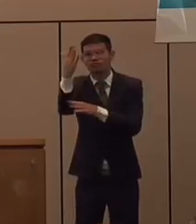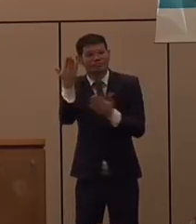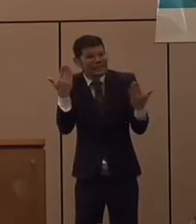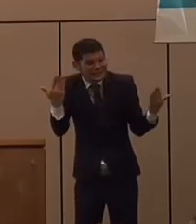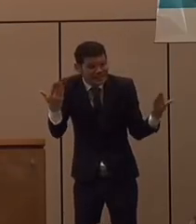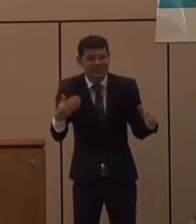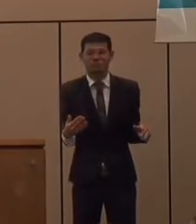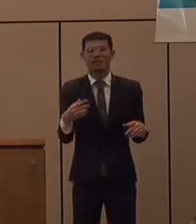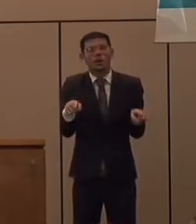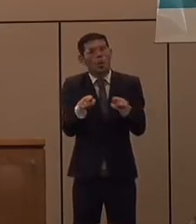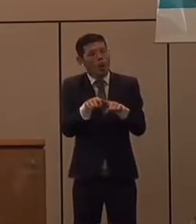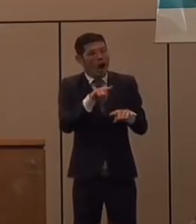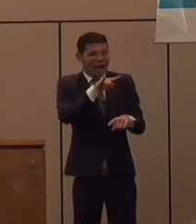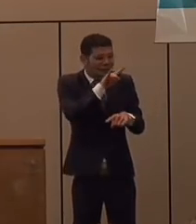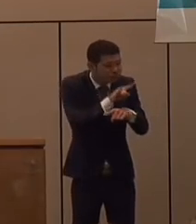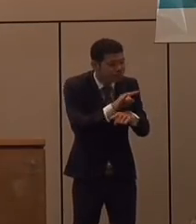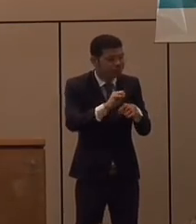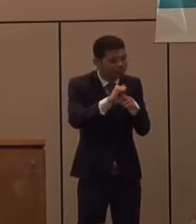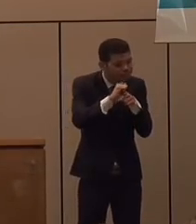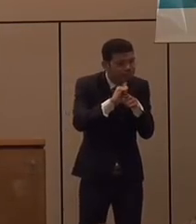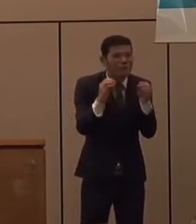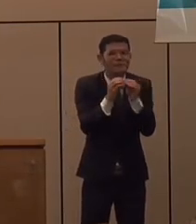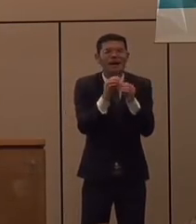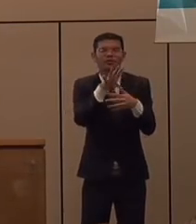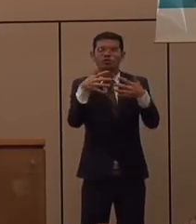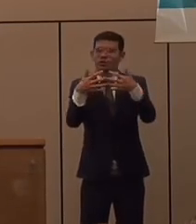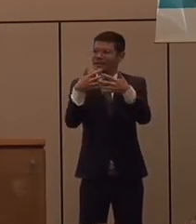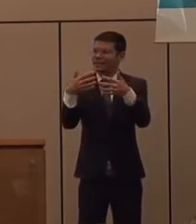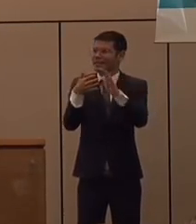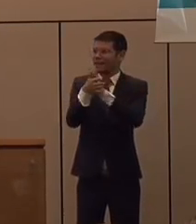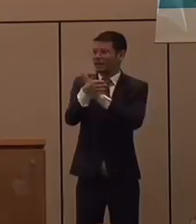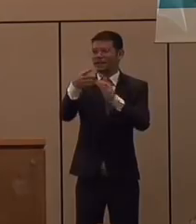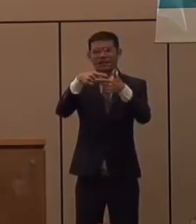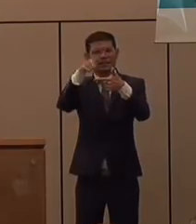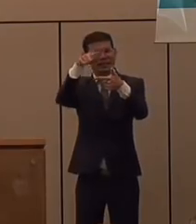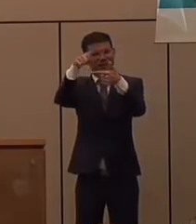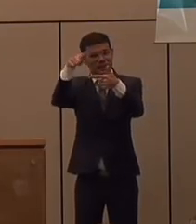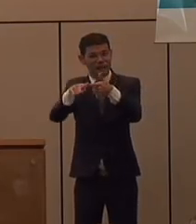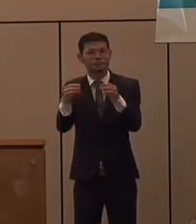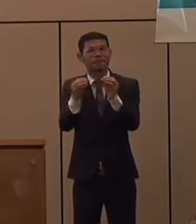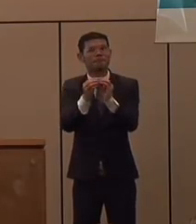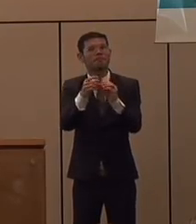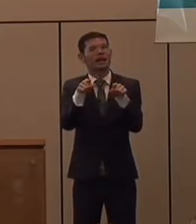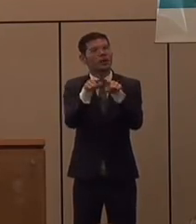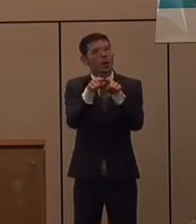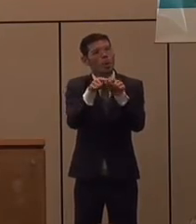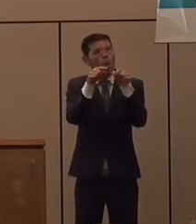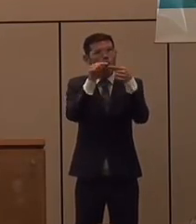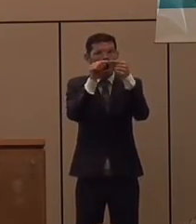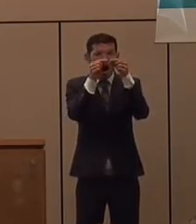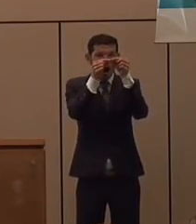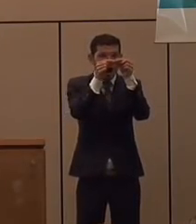que estamos haciendo sobre nuestros sistemas de información estadística como la medición de la sostenibilidad del turismo